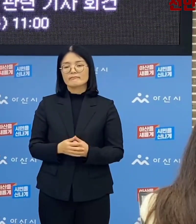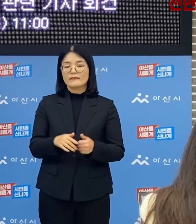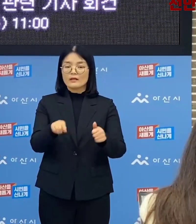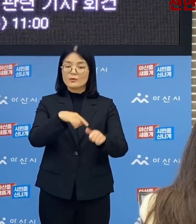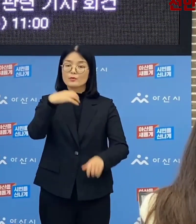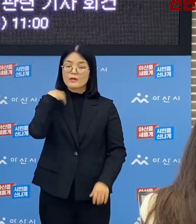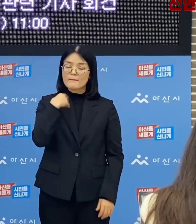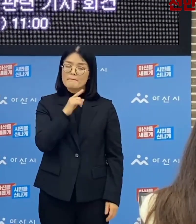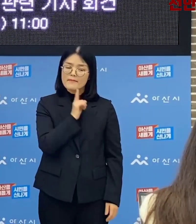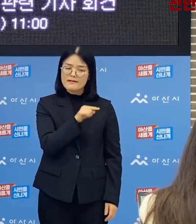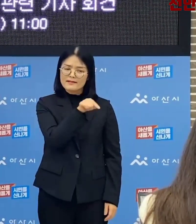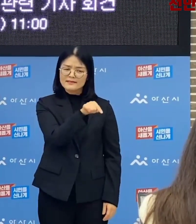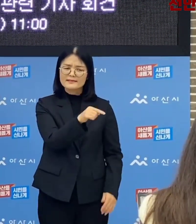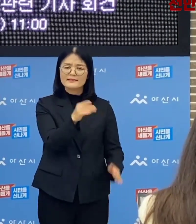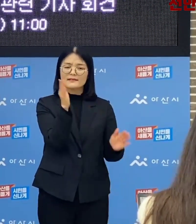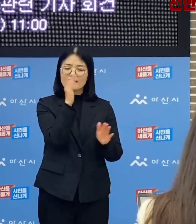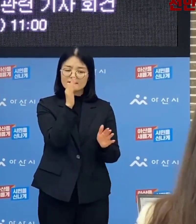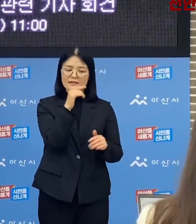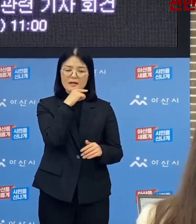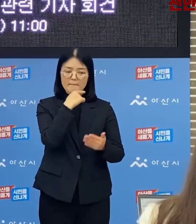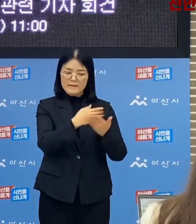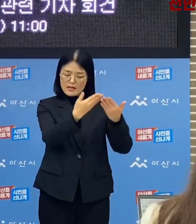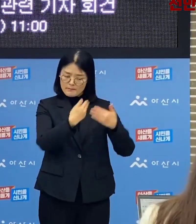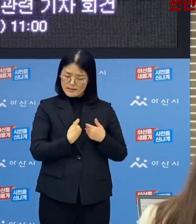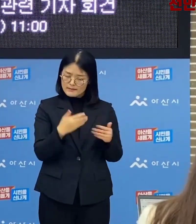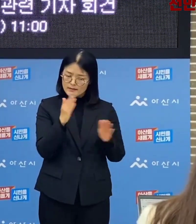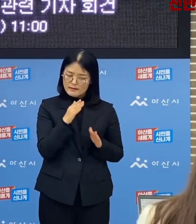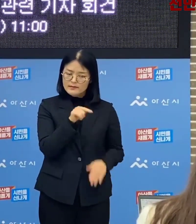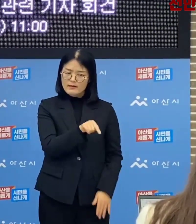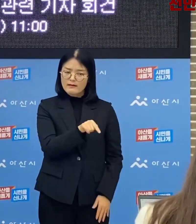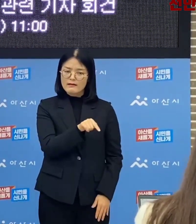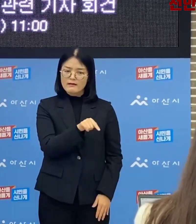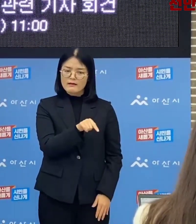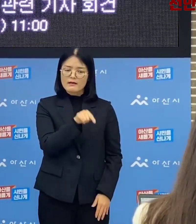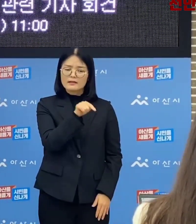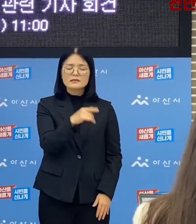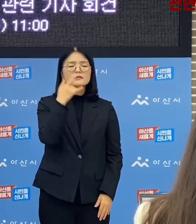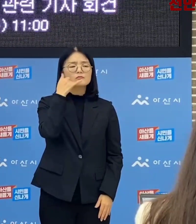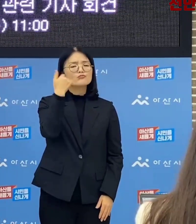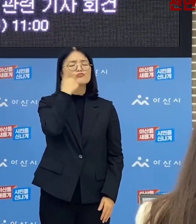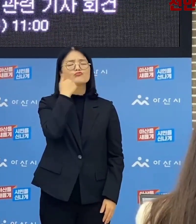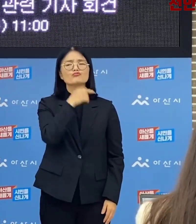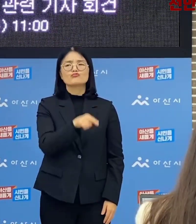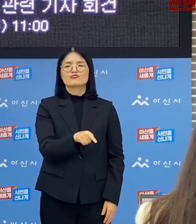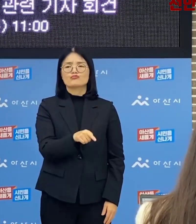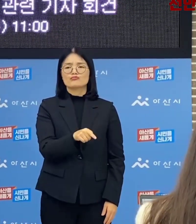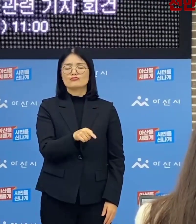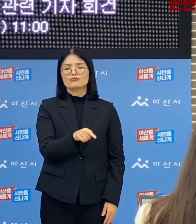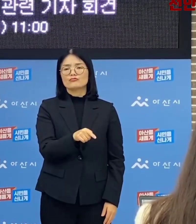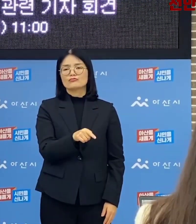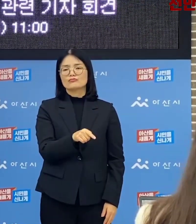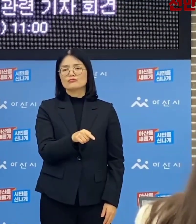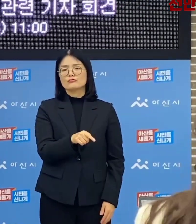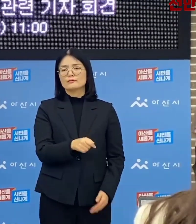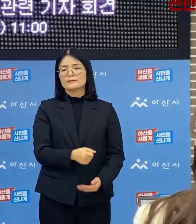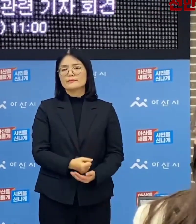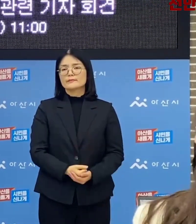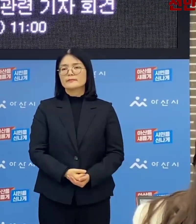교육감이 말하는 그 학생, 피해를 본다는 그 학생과 그 부모는 누구입니까?